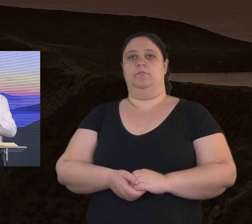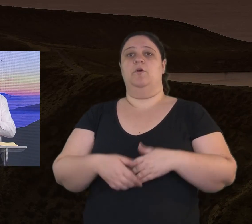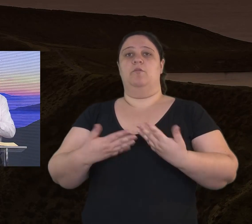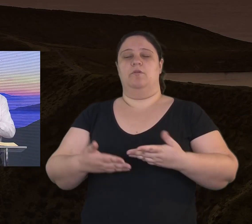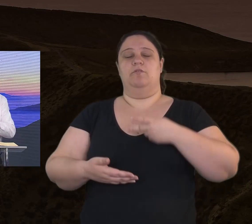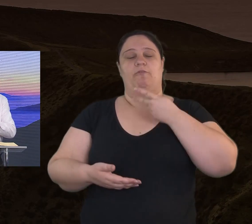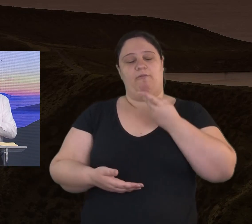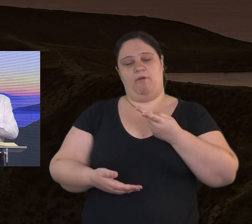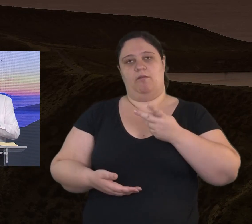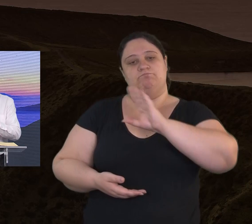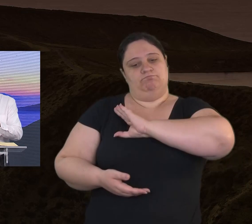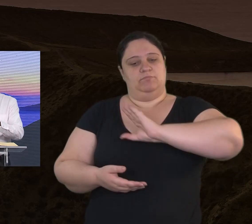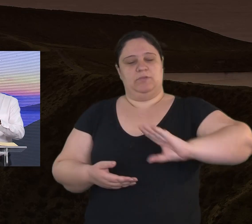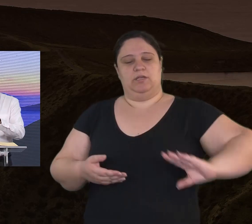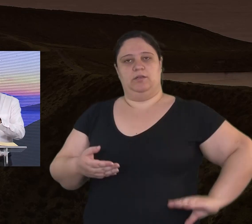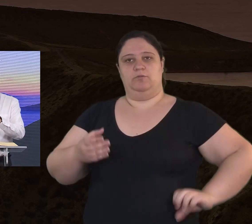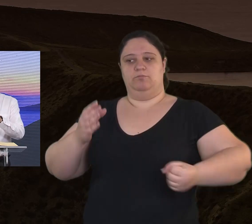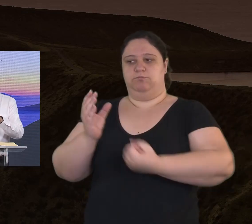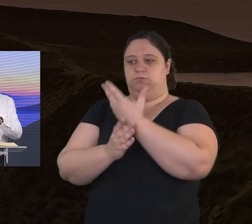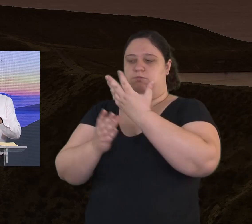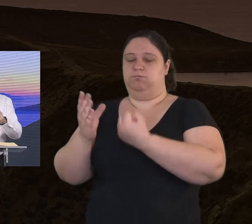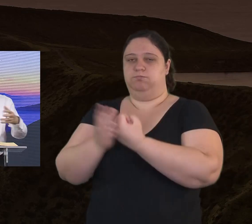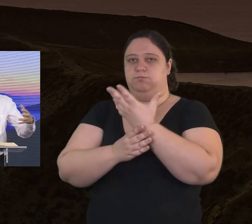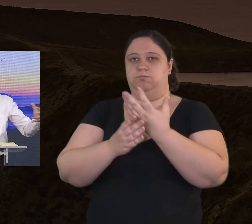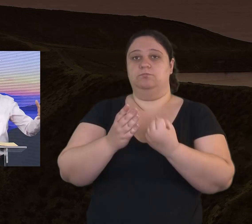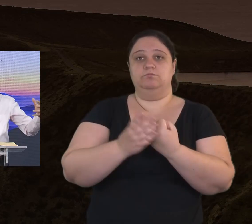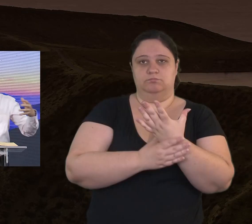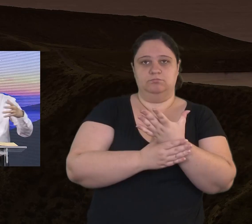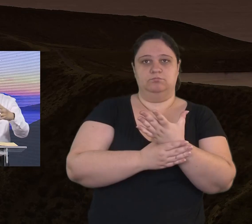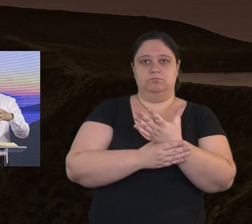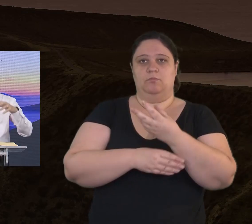de Cristo, tudo foi criado